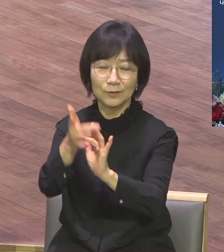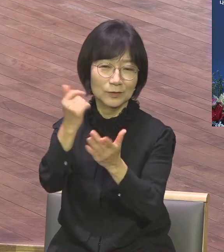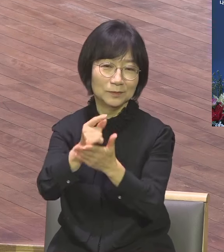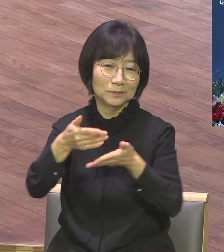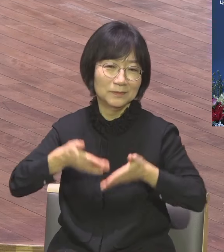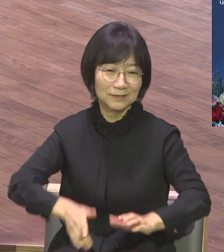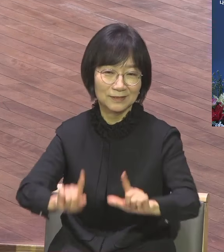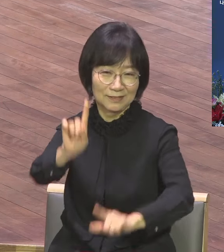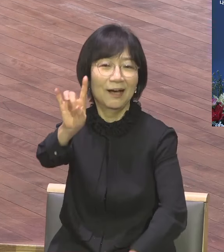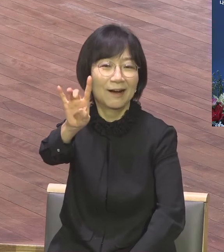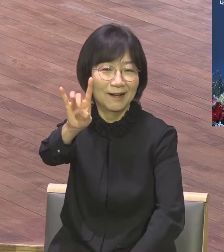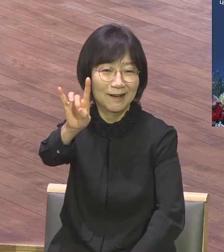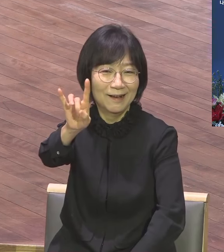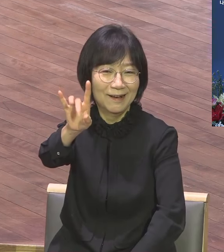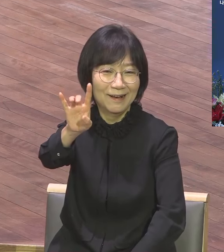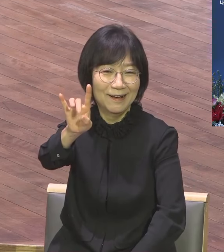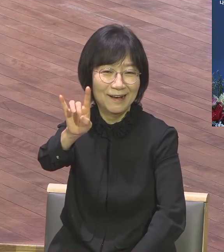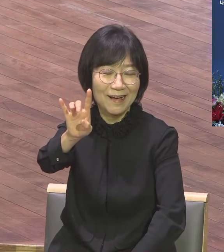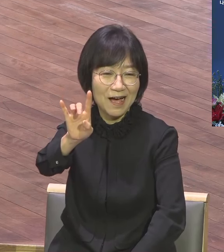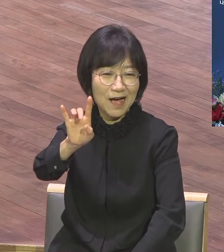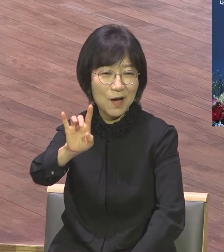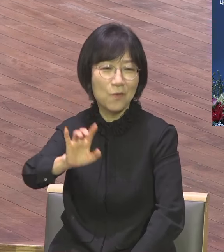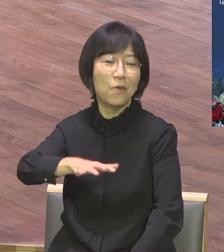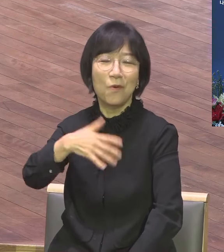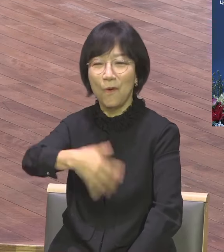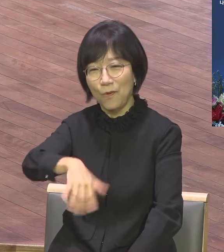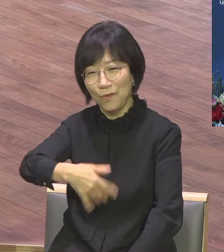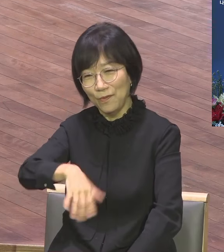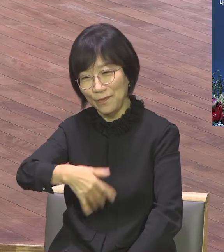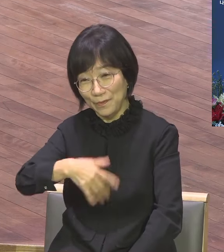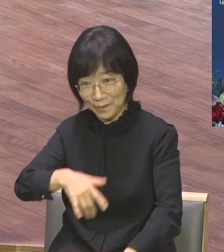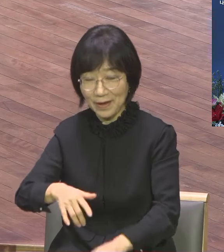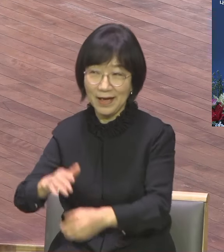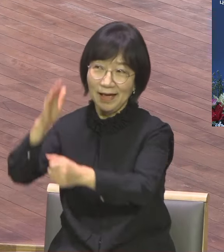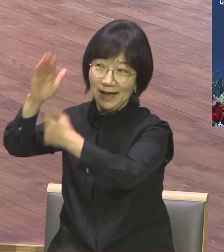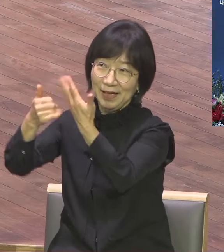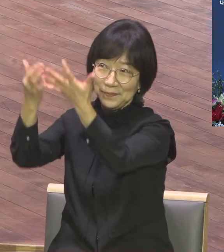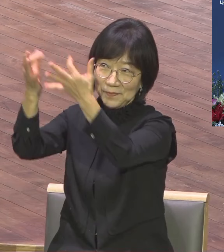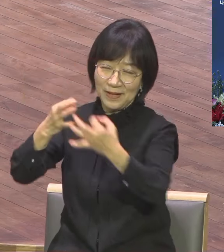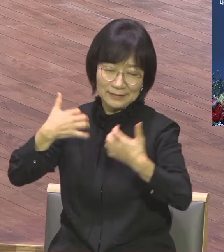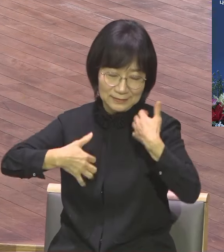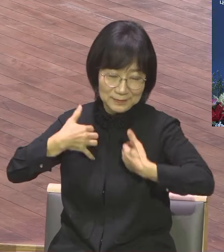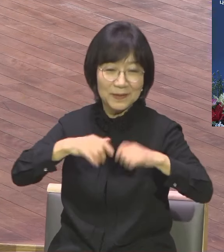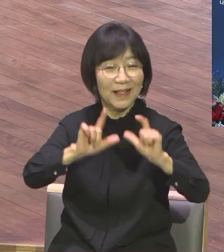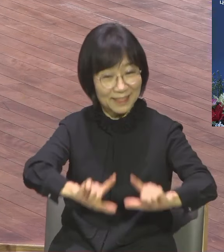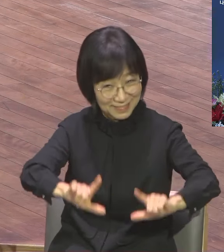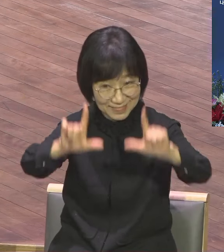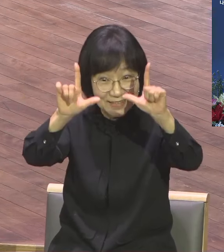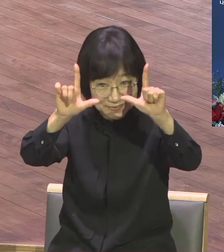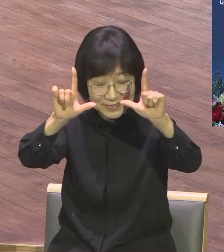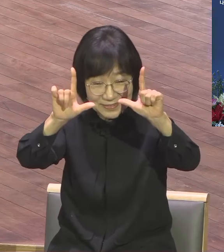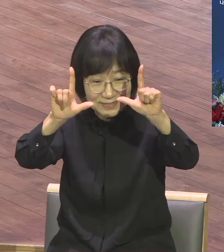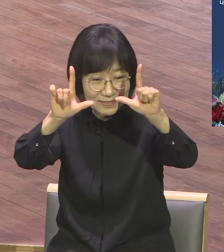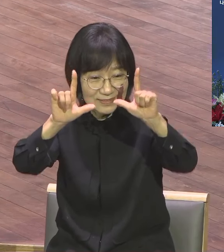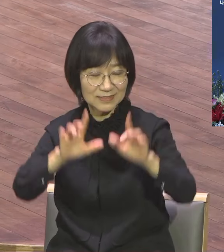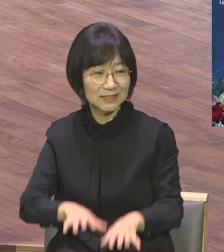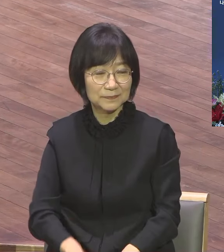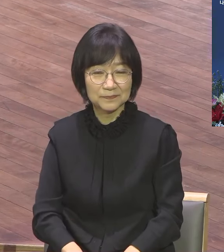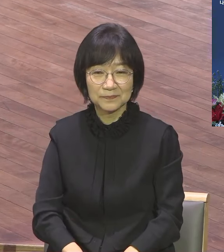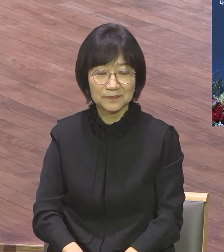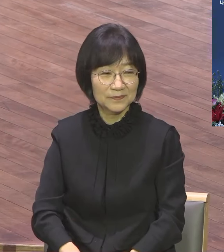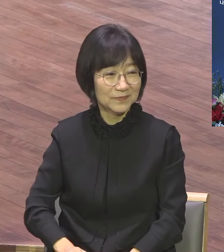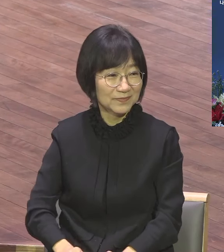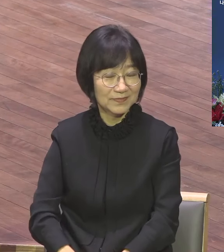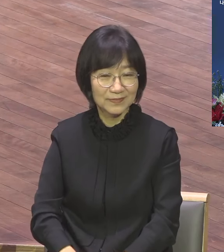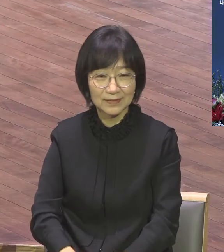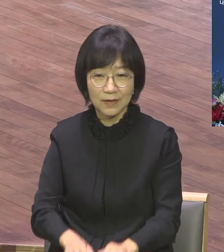외에는. 그만큼 하나님께서 기뻐하시는 날이다. 어떤 면에서는 사실